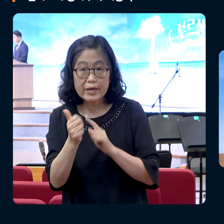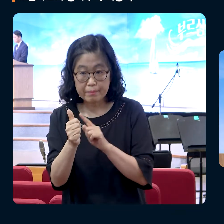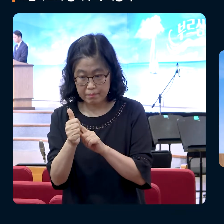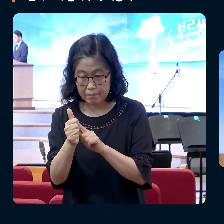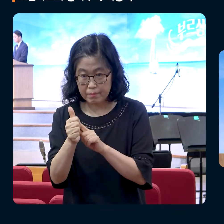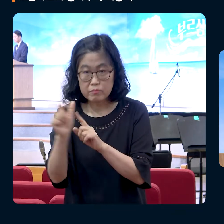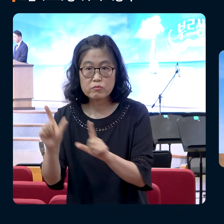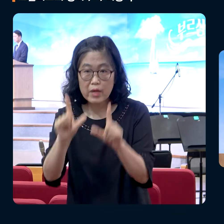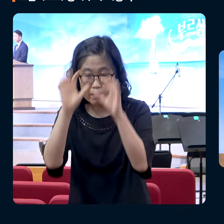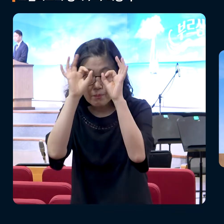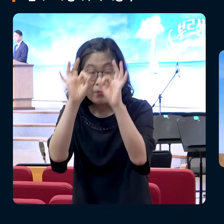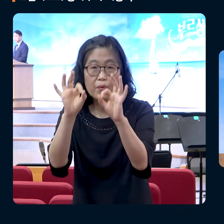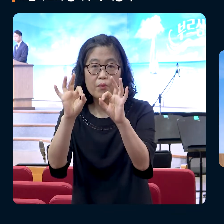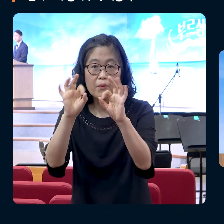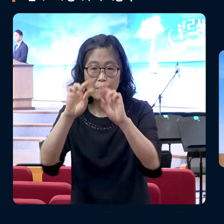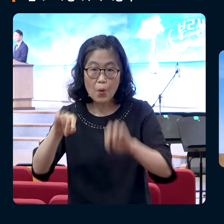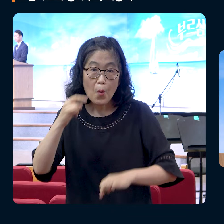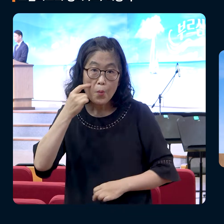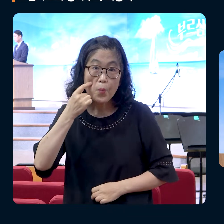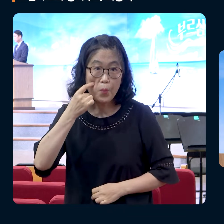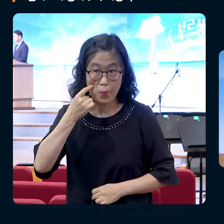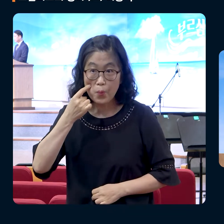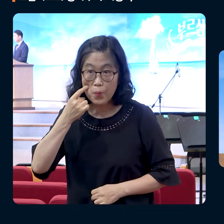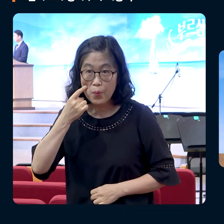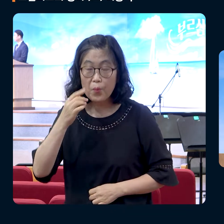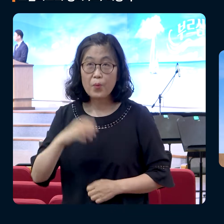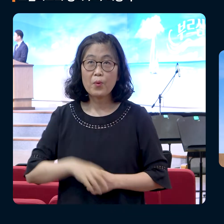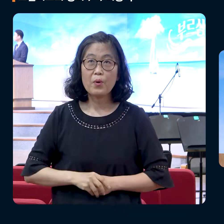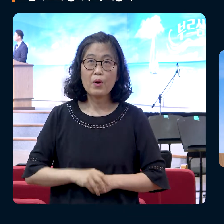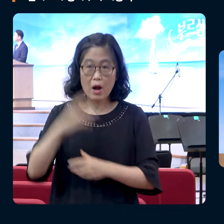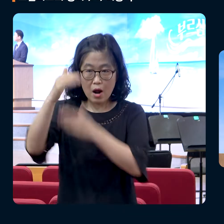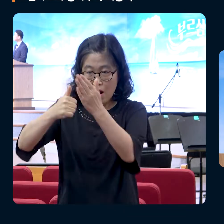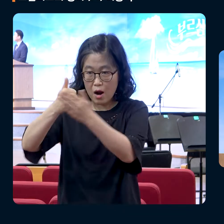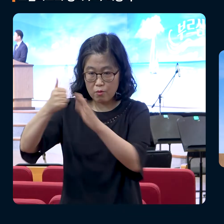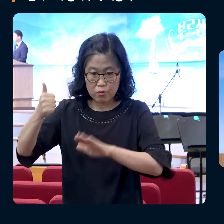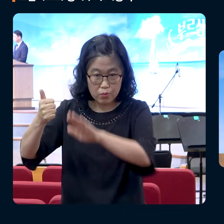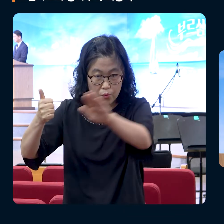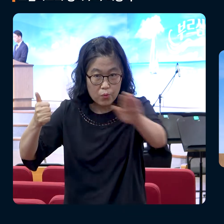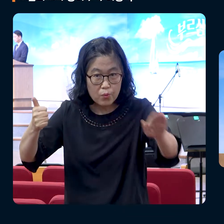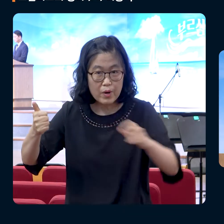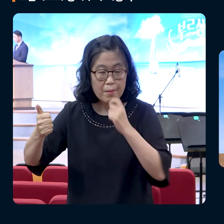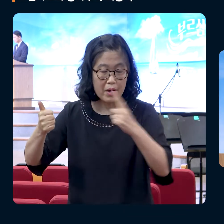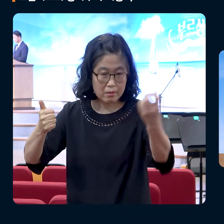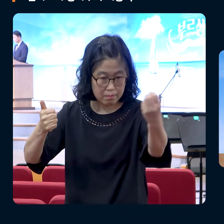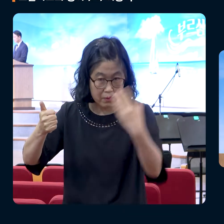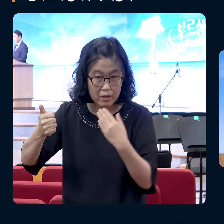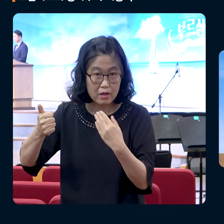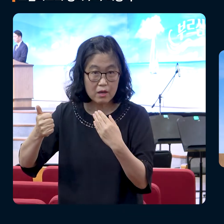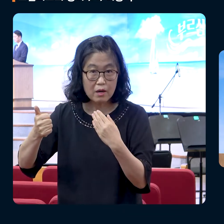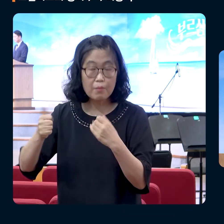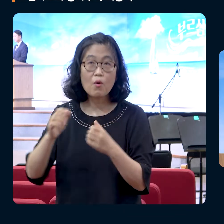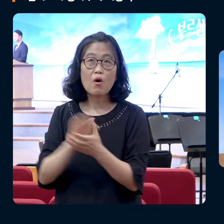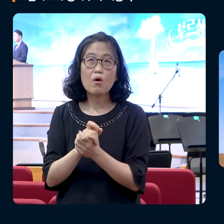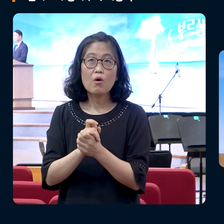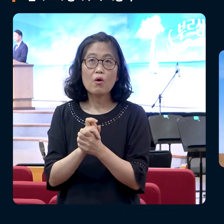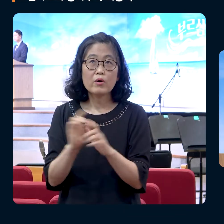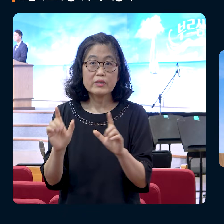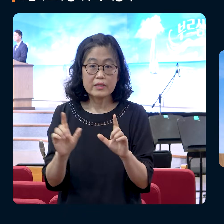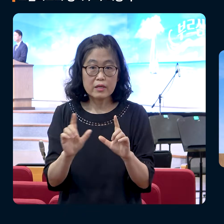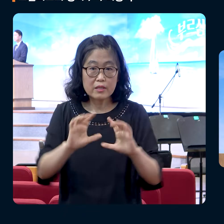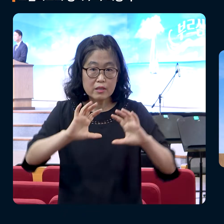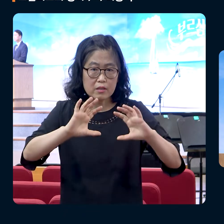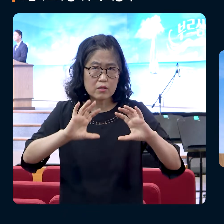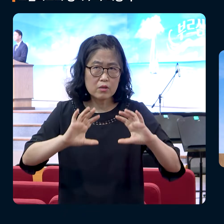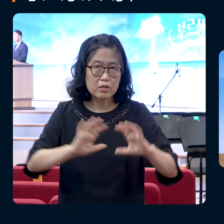좀 살펴보고자 합니다. 그래서 요셉의 삶을 통해서 하나님이 우리에게 말씀하시는 우리가 살아내야 할 이 세상을